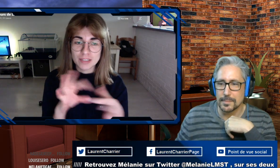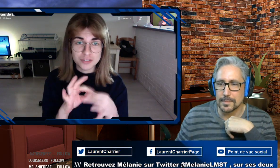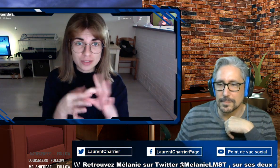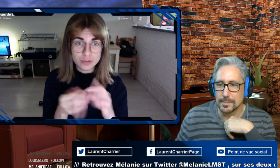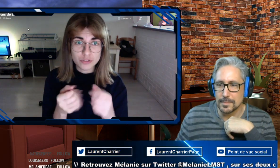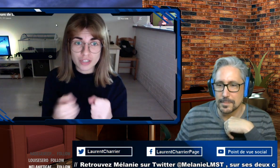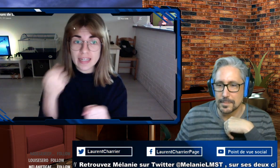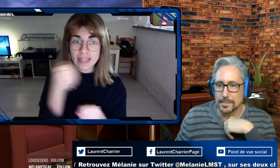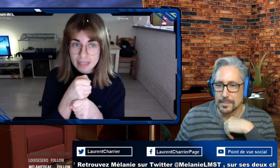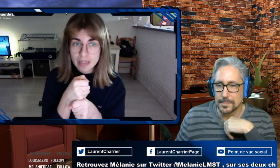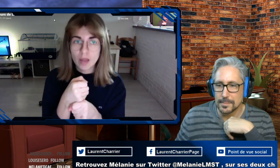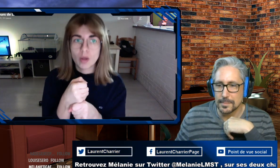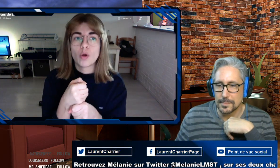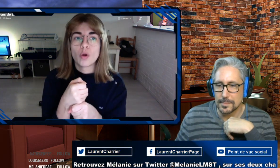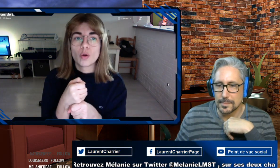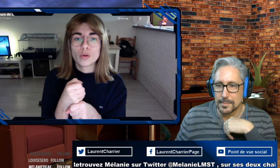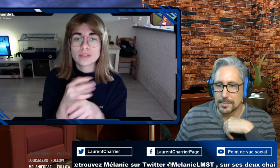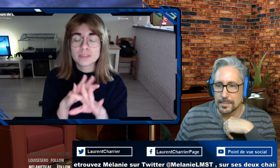C'était ma chaîne que j'ai créée